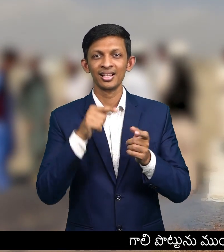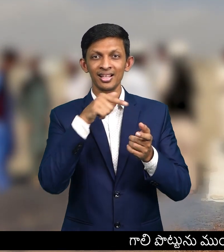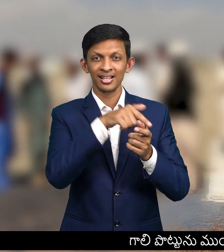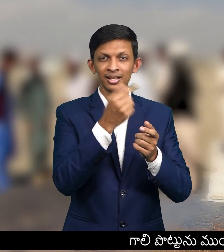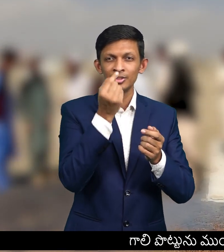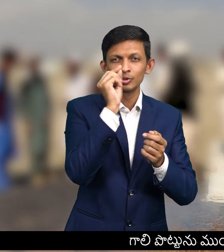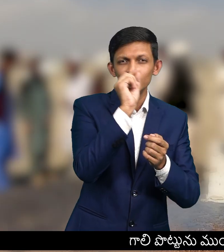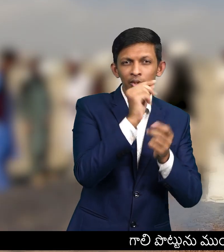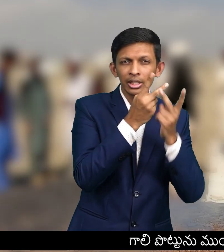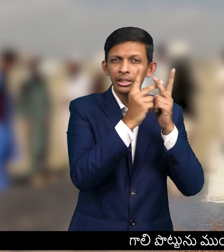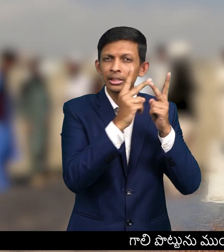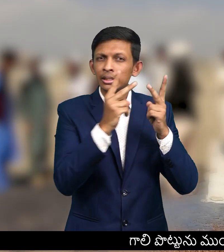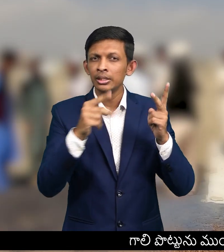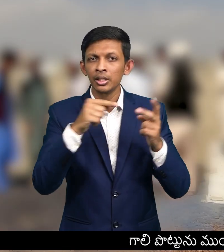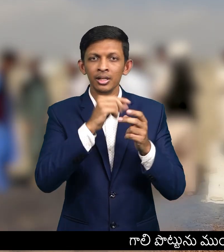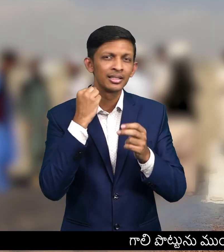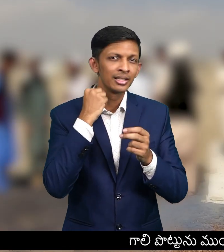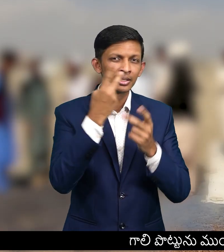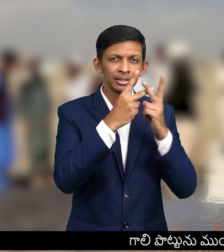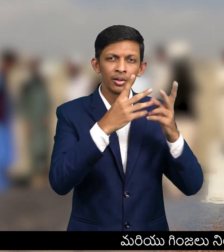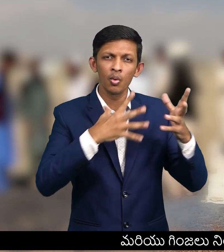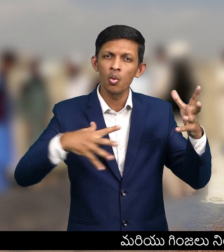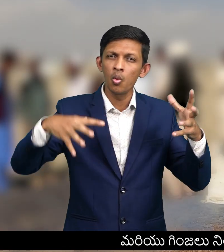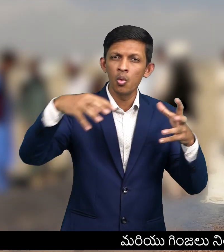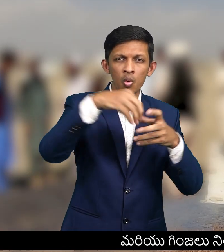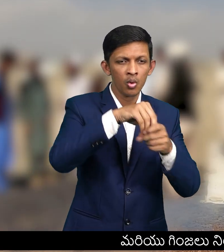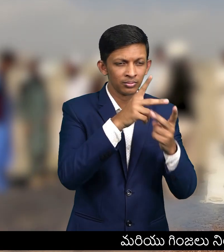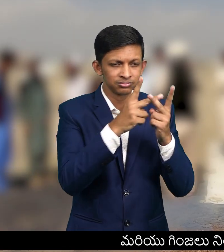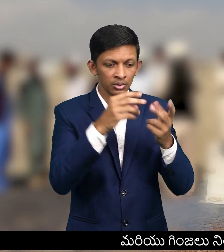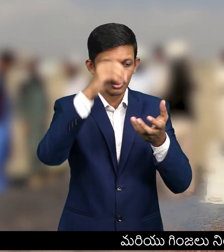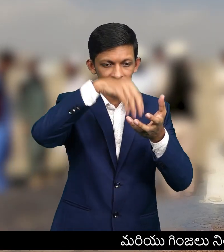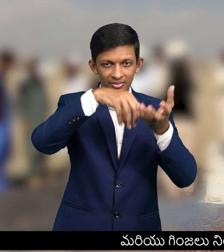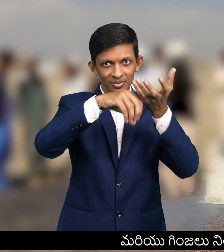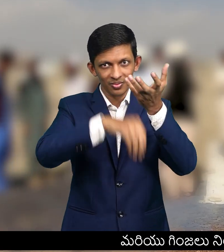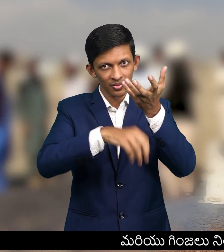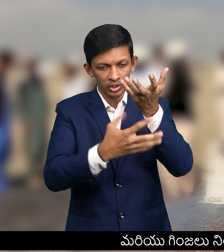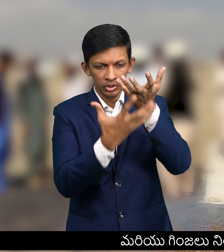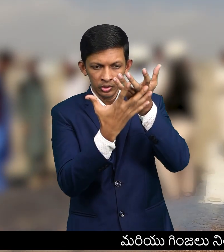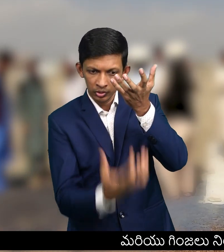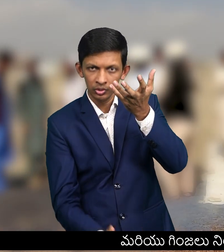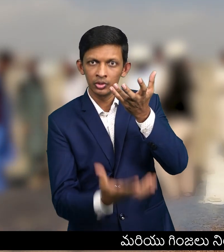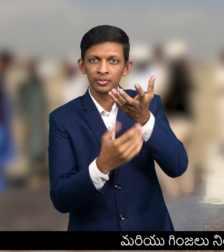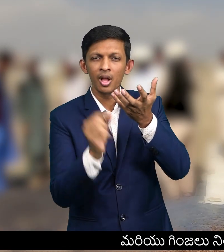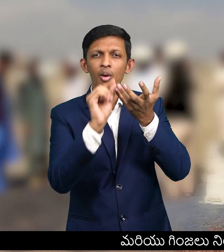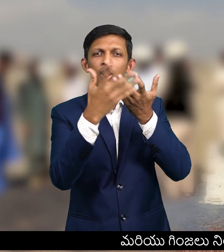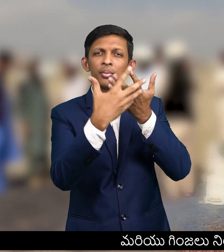గాలి పొట్టును ముందుకు తీసుకెళ్తుంది మరియు గింజలు నిలువుగా క్రింద పడిపోతాయి.